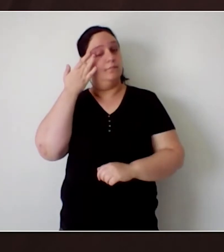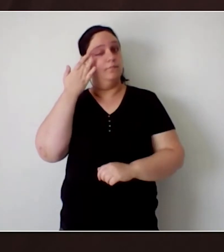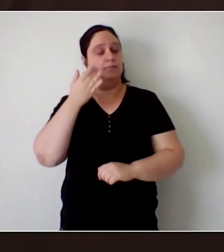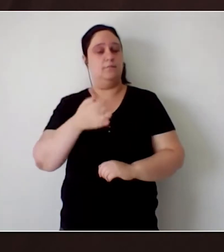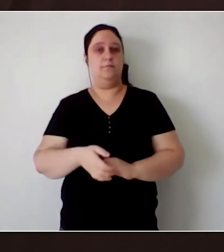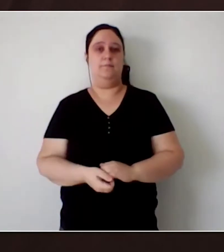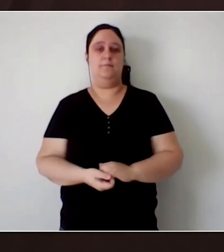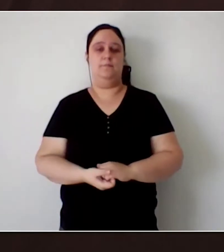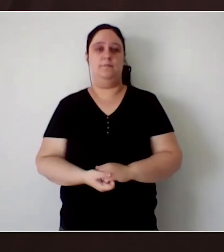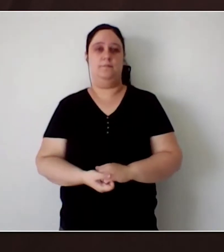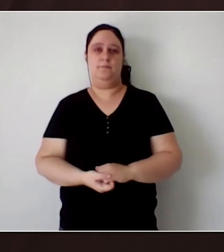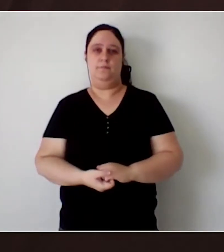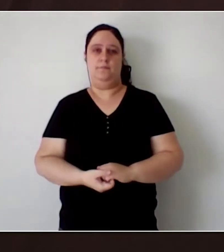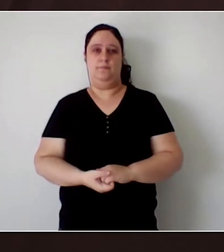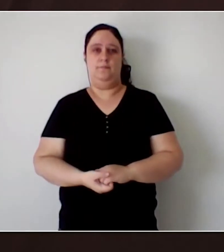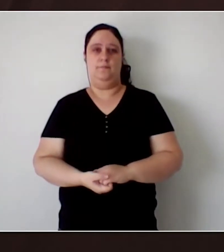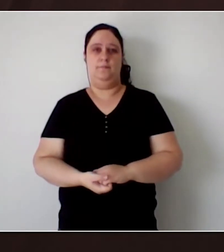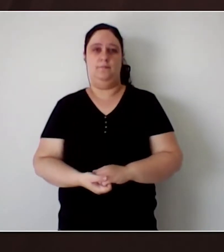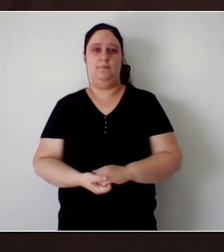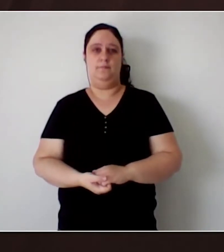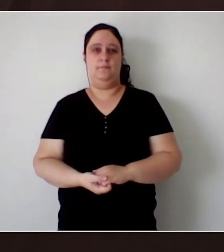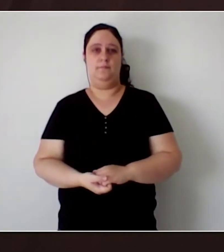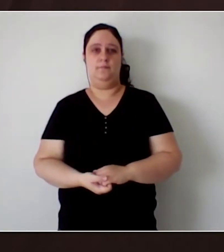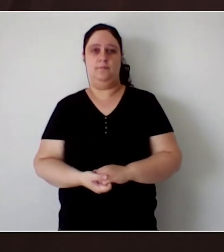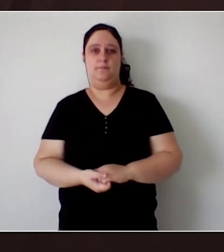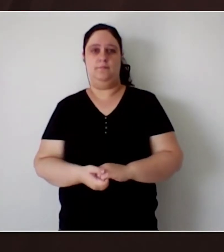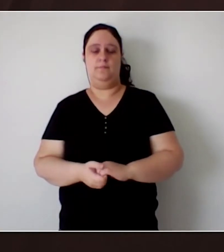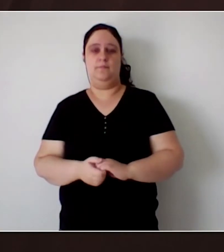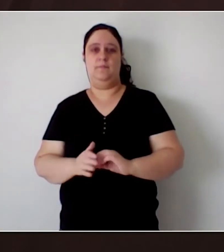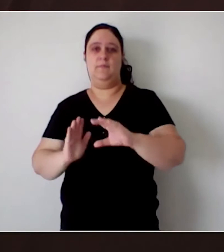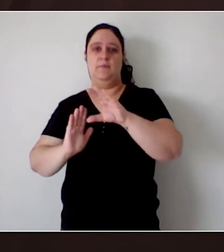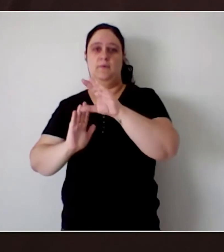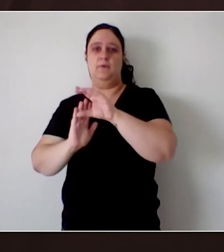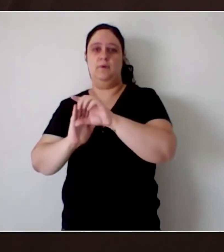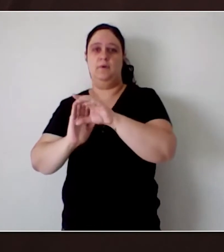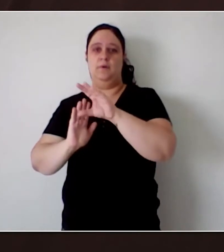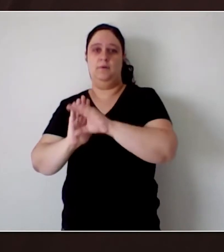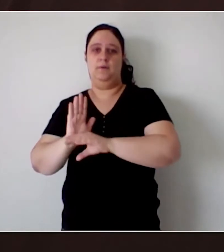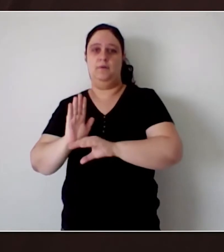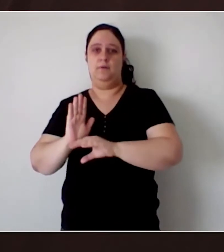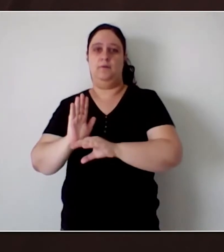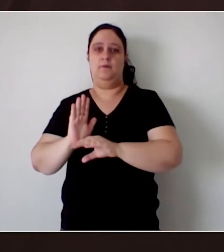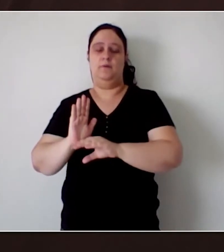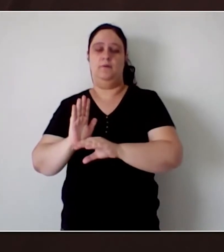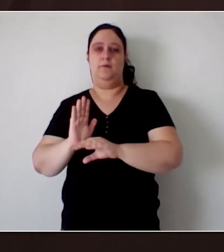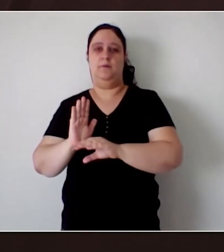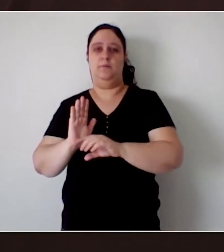dá uma olhada nesse mesmo capítulo, 2 Timóteo, né, 2, dá uma olhada